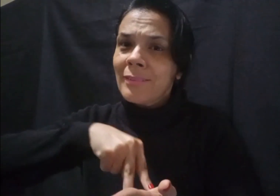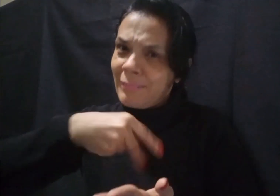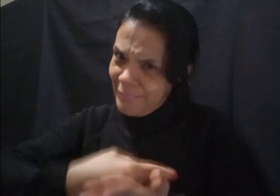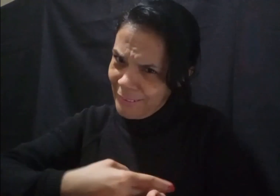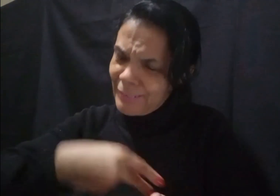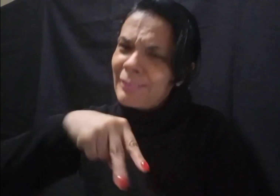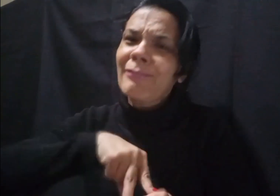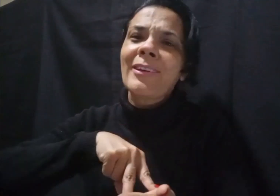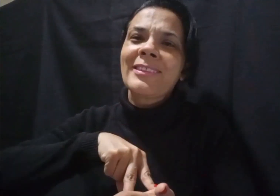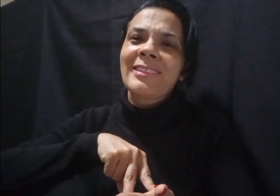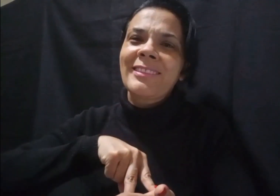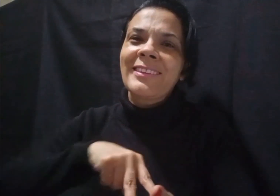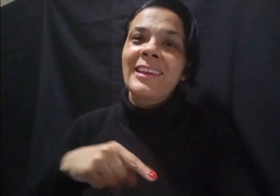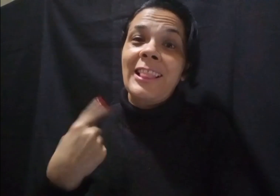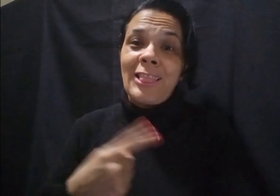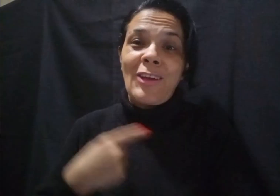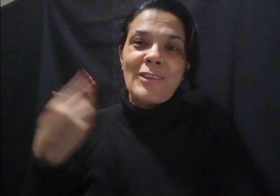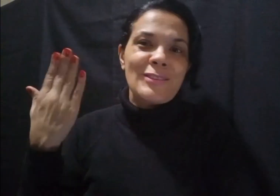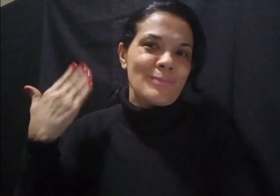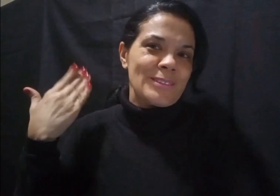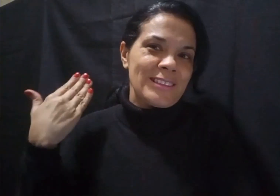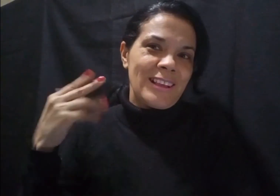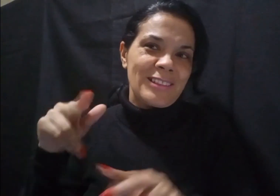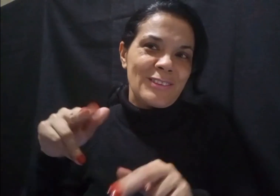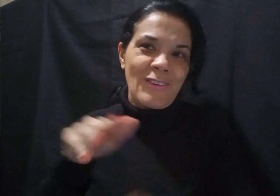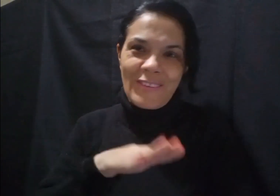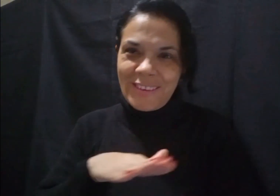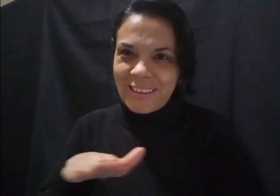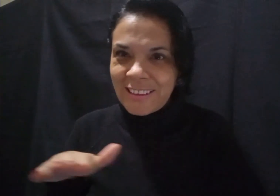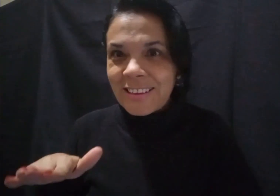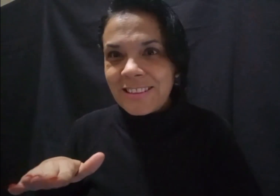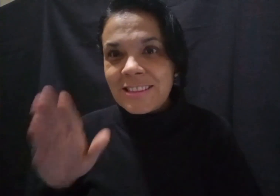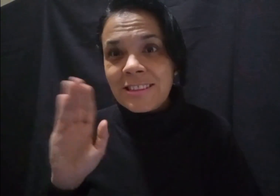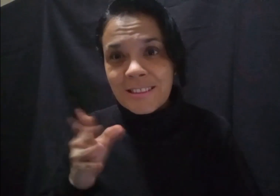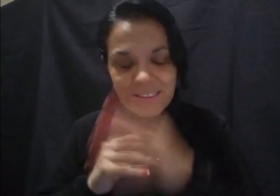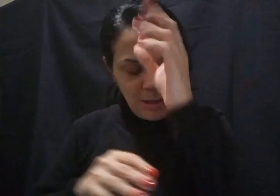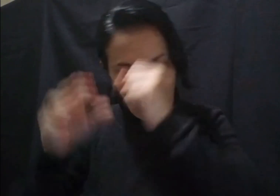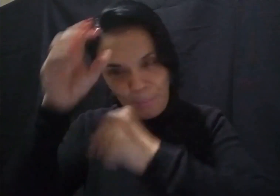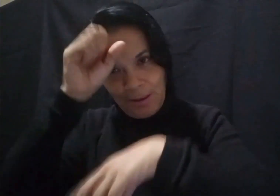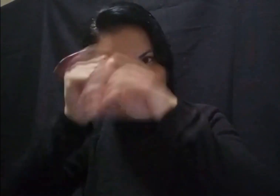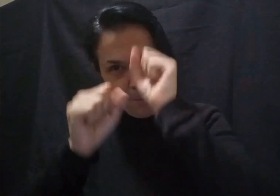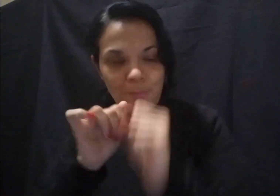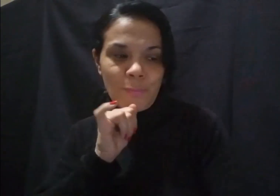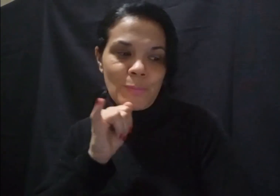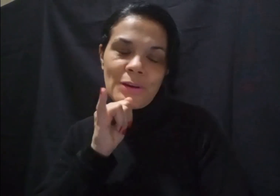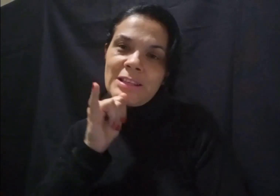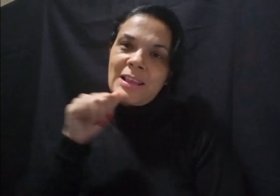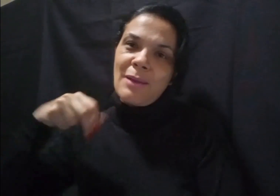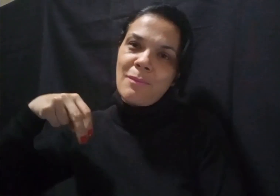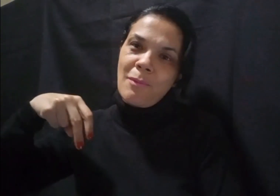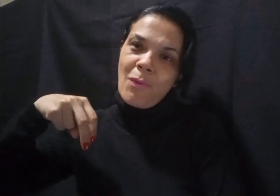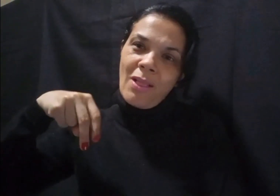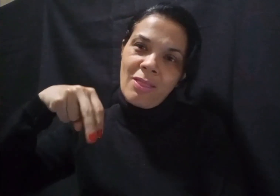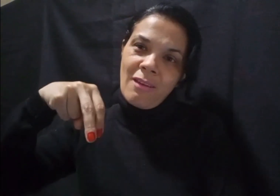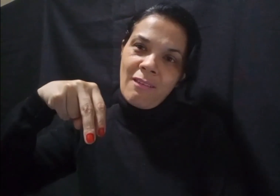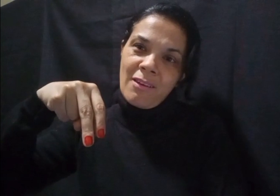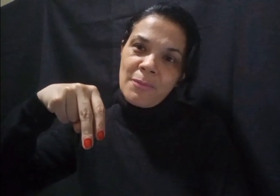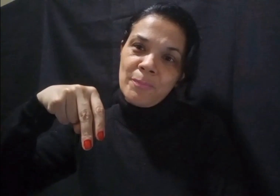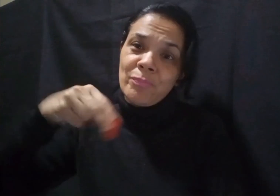já fomos crianças um dia e já passamos pelo aprendizado de aprender a andar. No